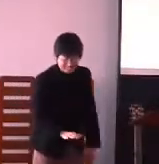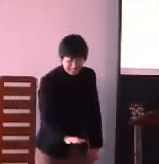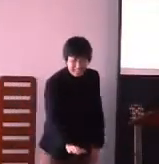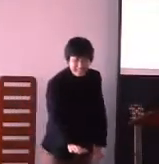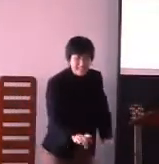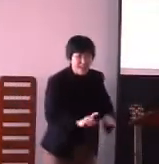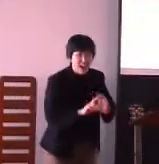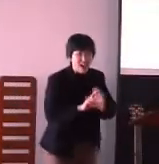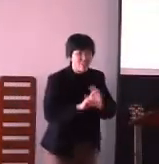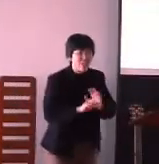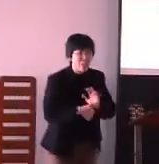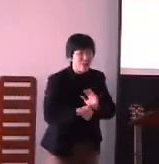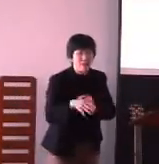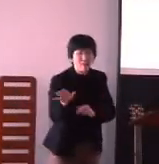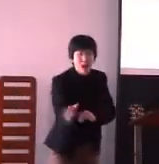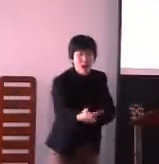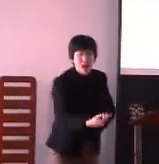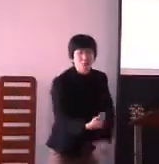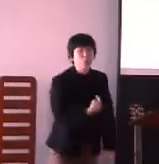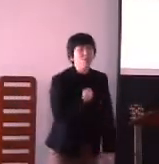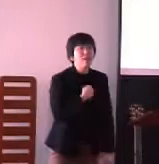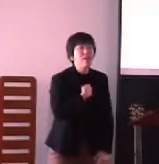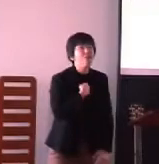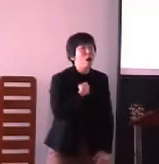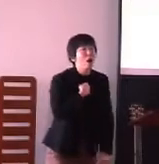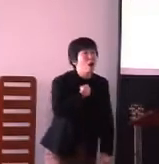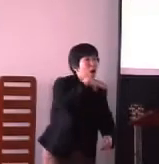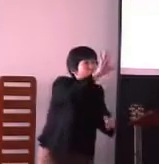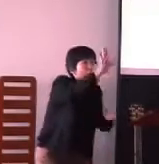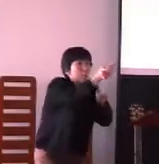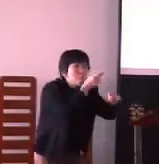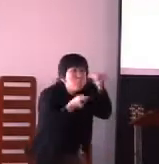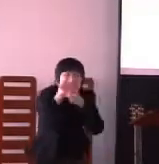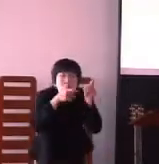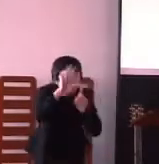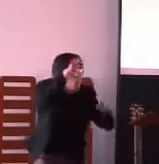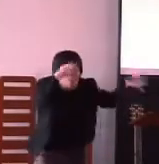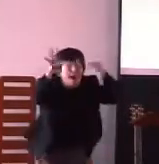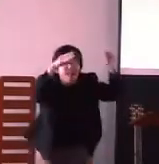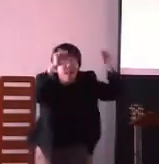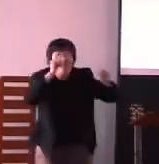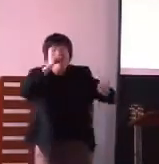時から私はモノマネをしました